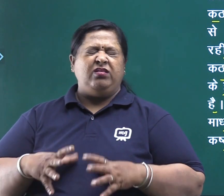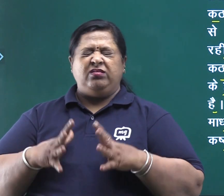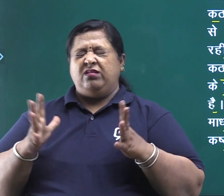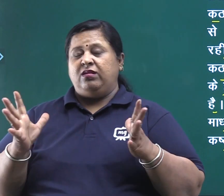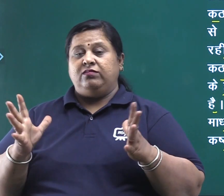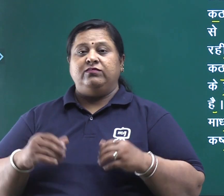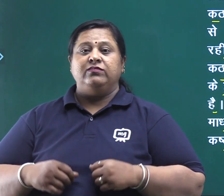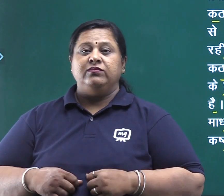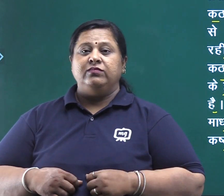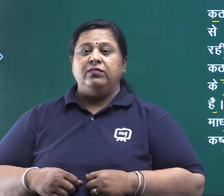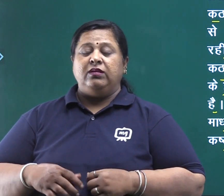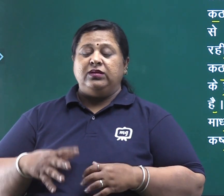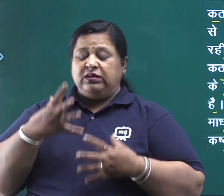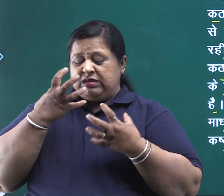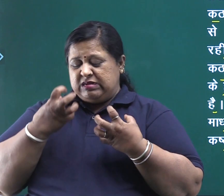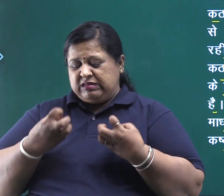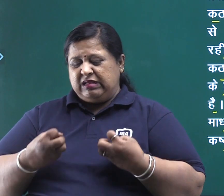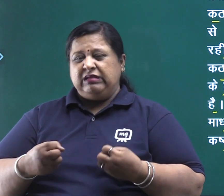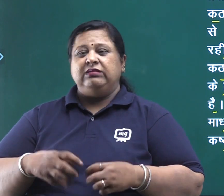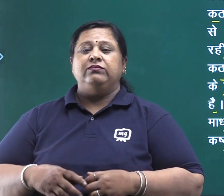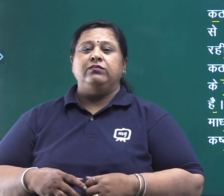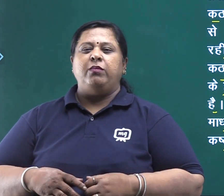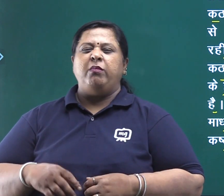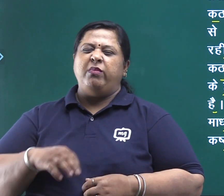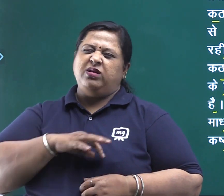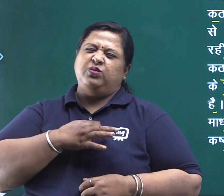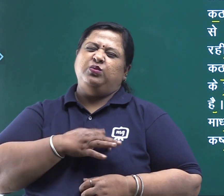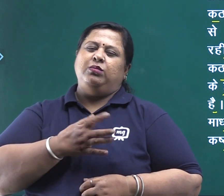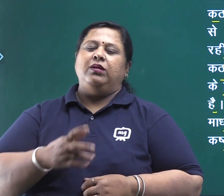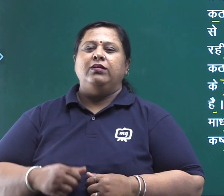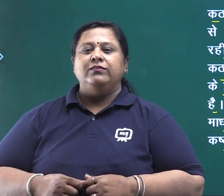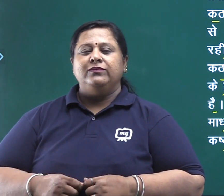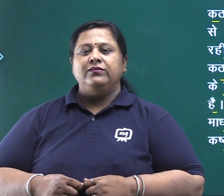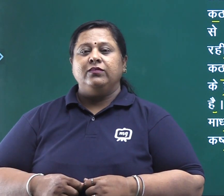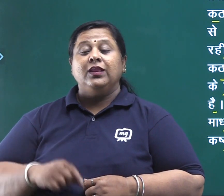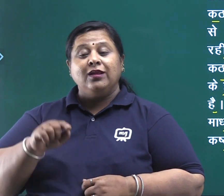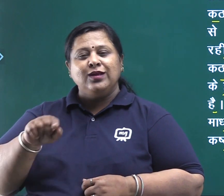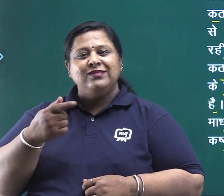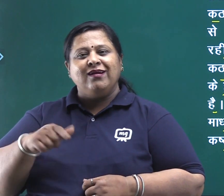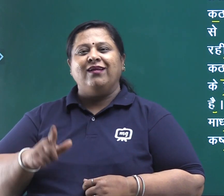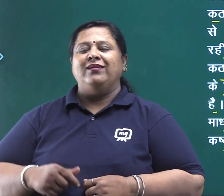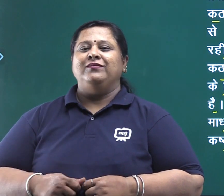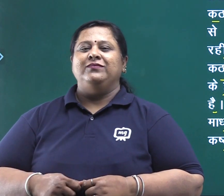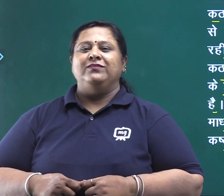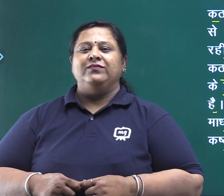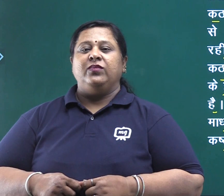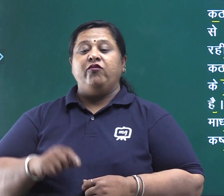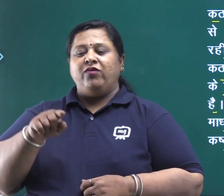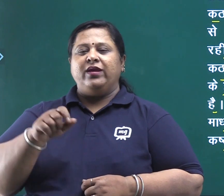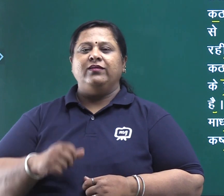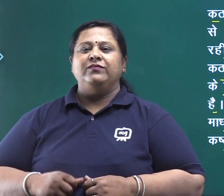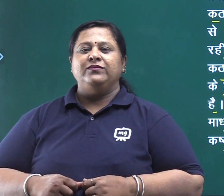अत्यधिक कष्टदायी महसूस होता है और इसी कारण